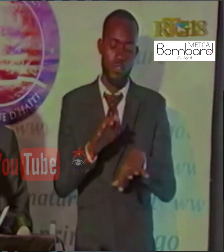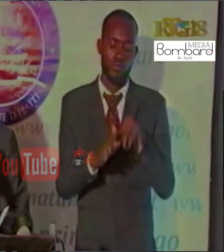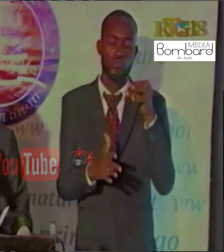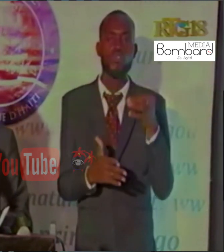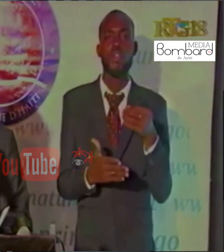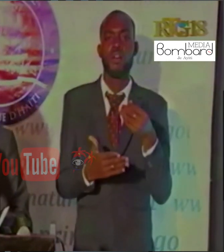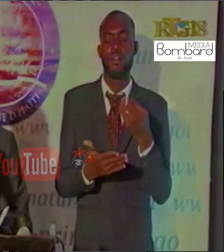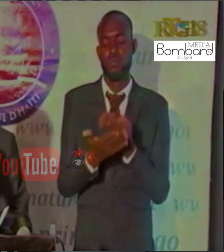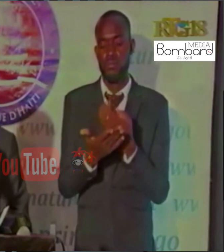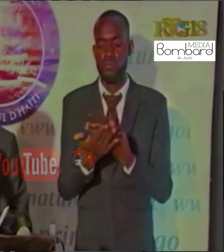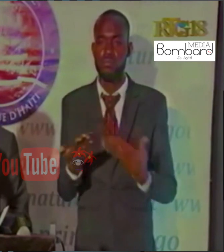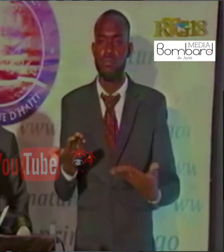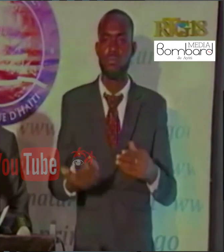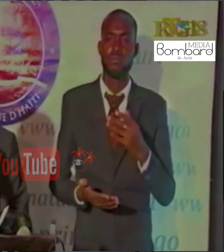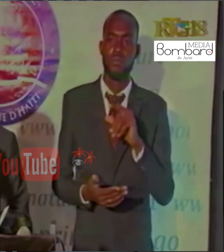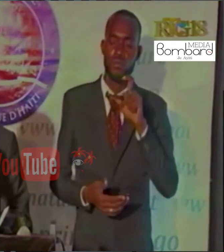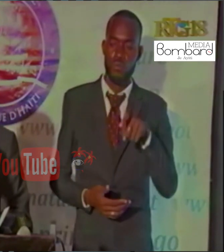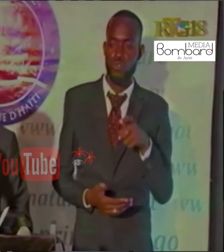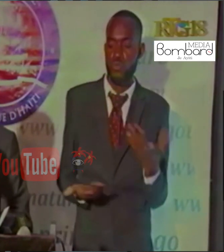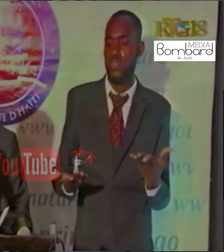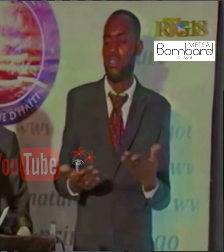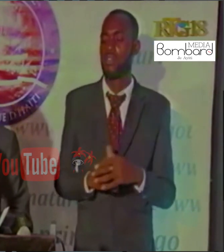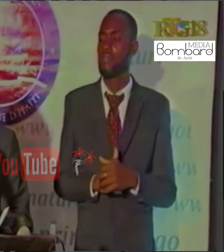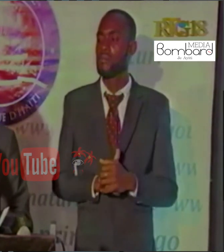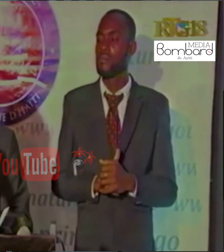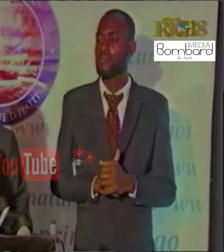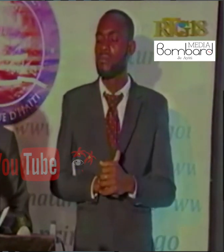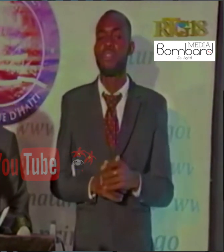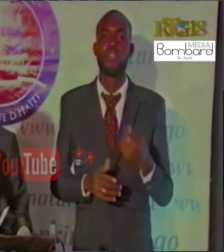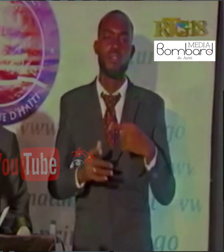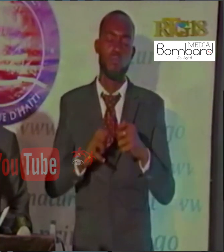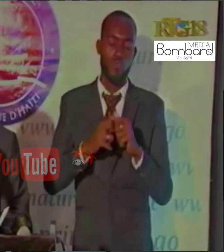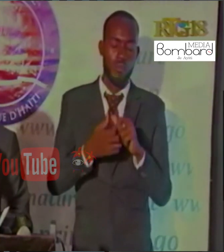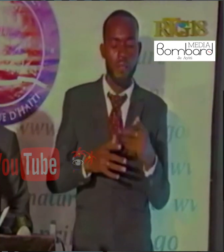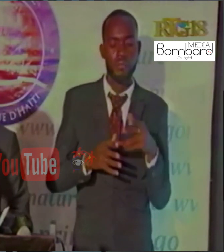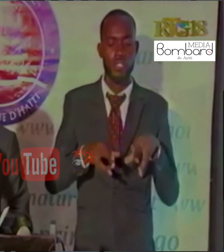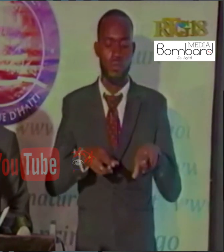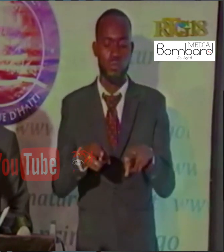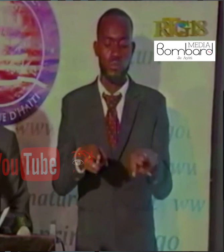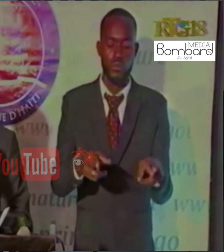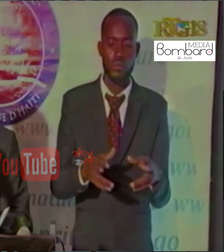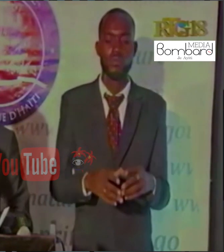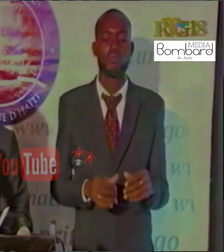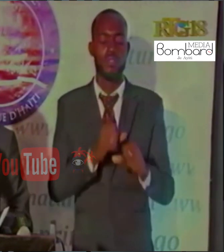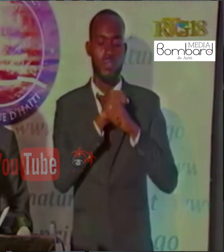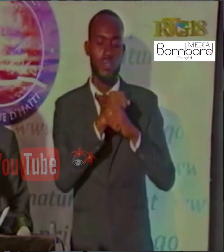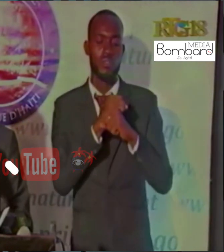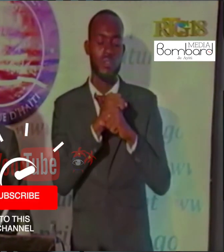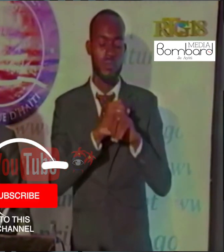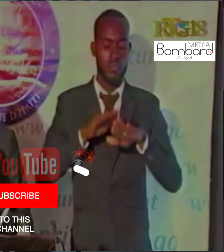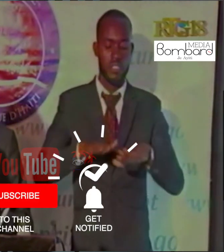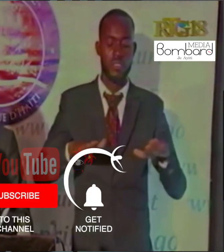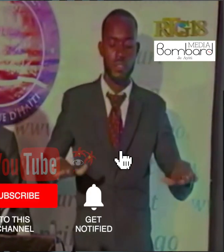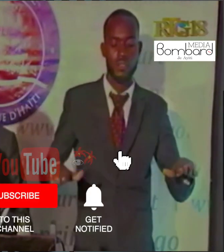quotidien et celui de ses proches. La tranquillité des rues, la sécurité des enfants et des